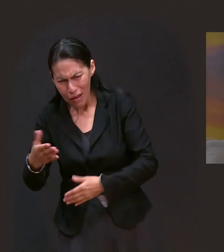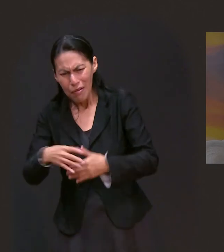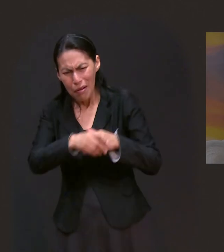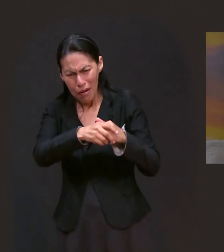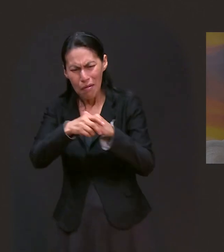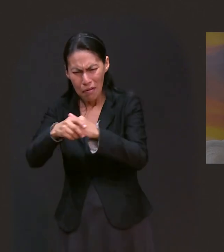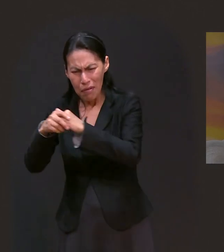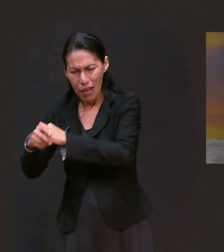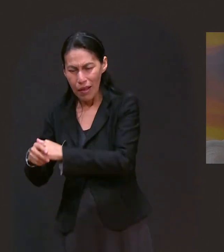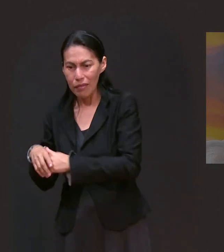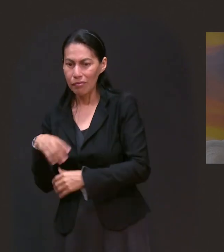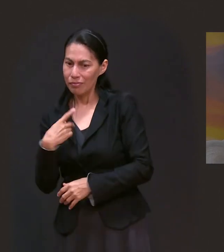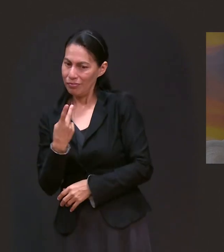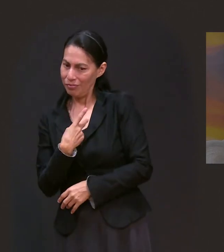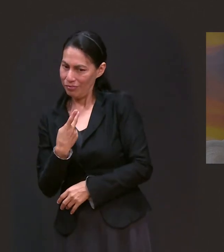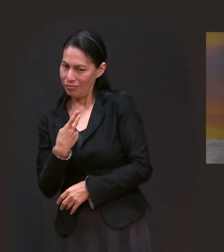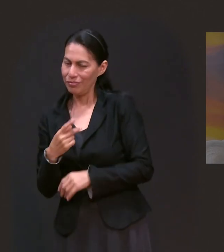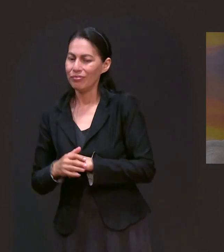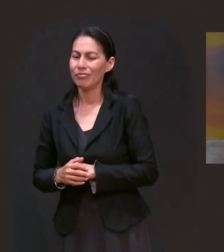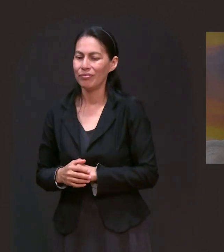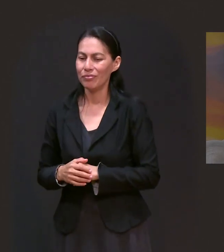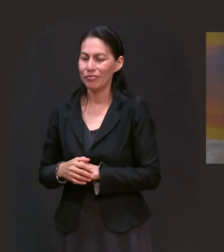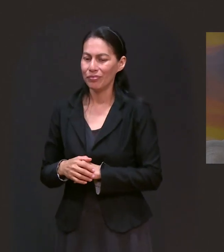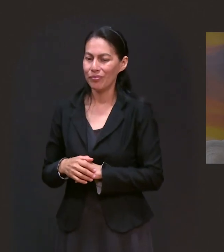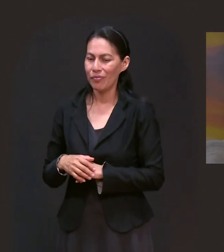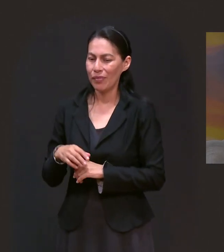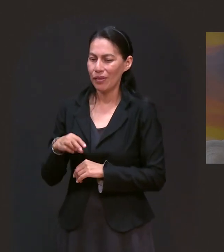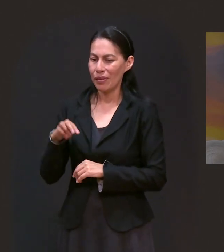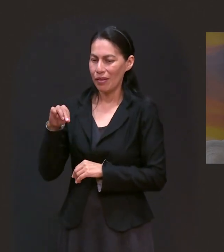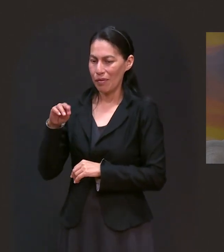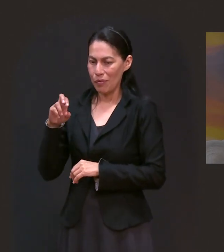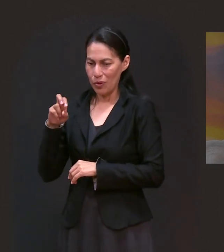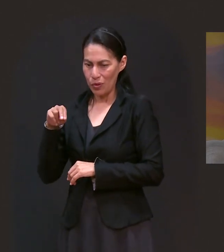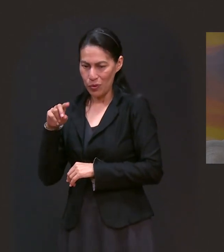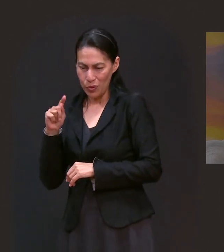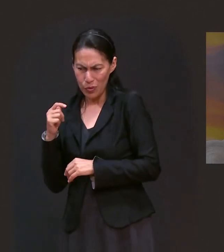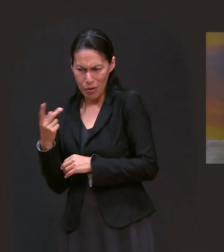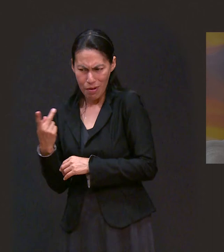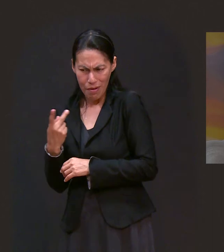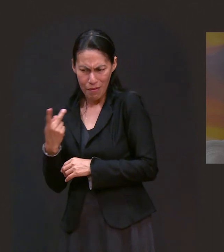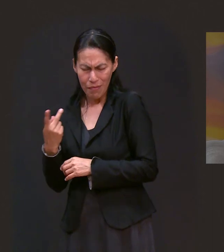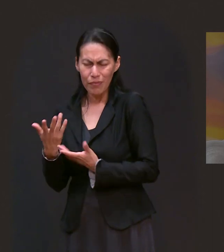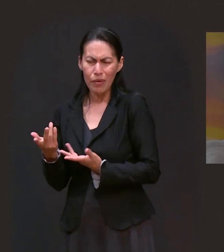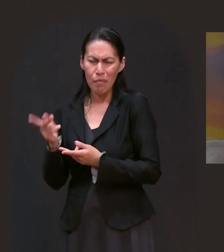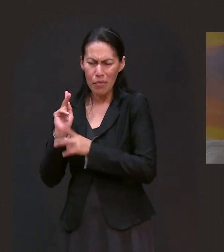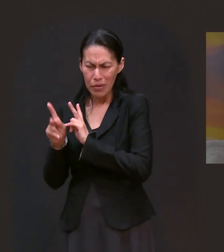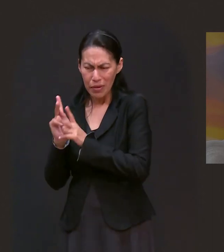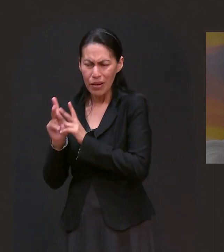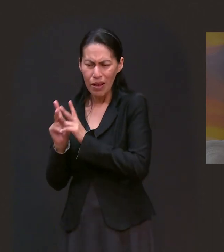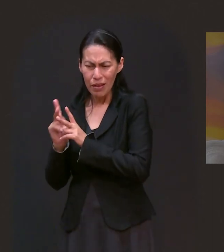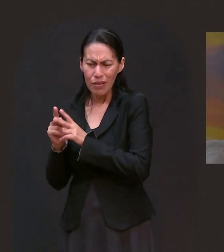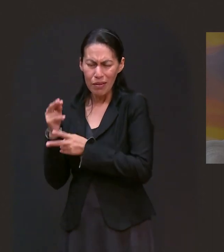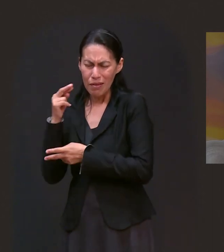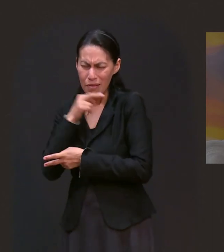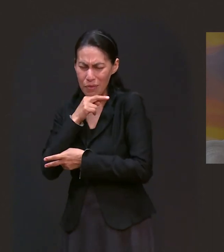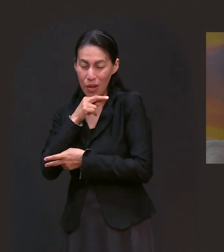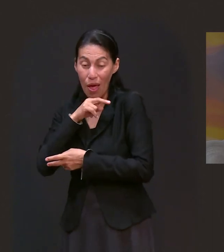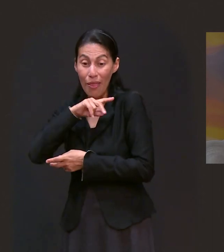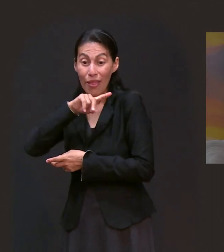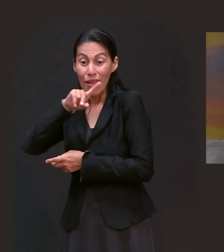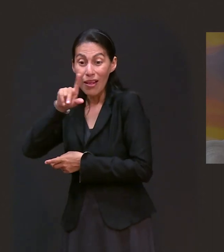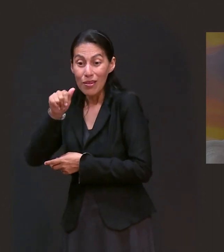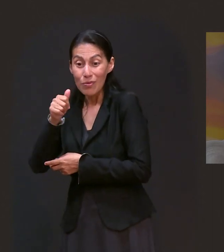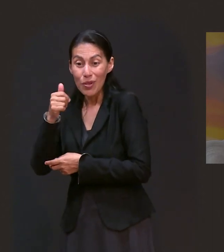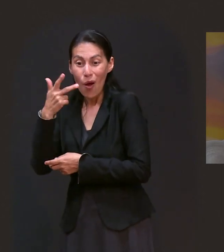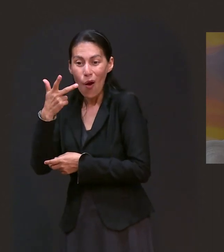y toda su familia y él quedó conmigo platicando así muy fugazmente así